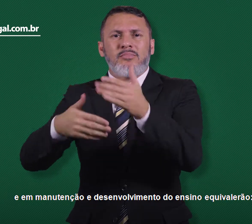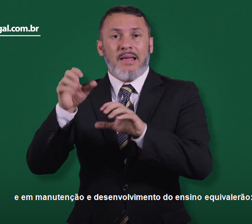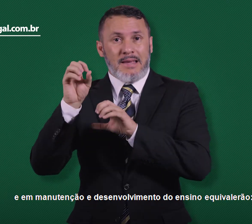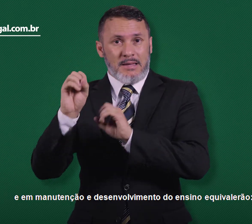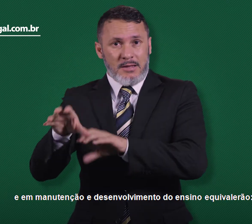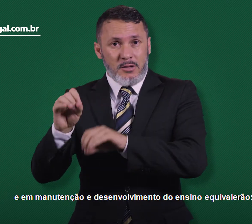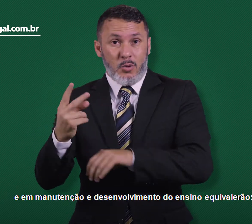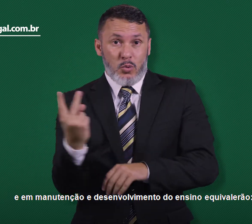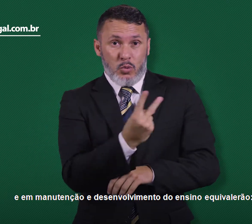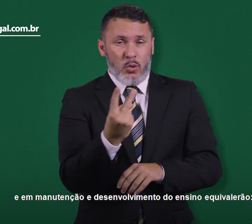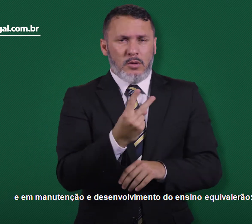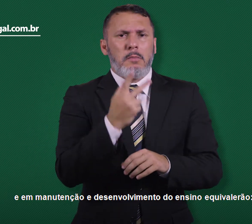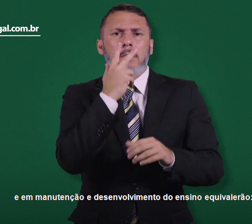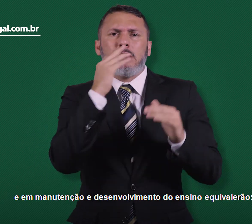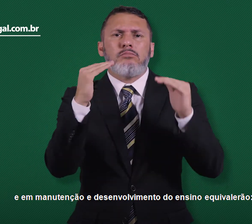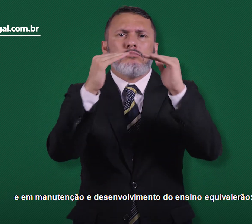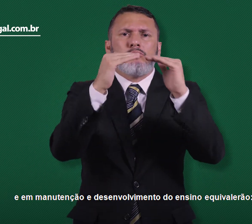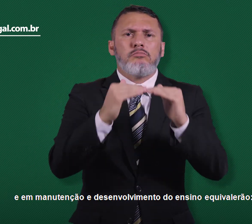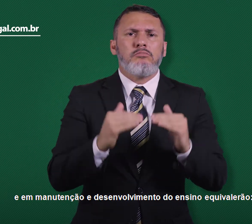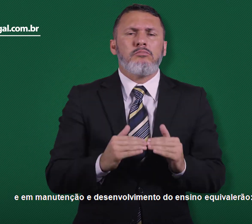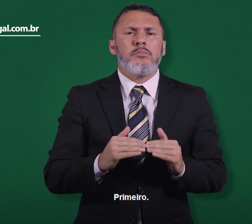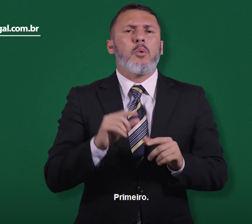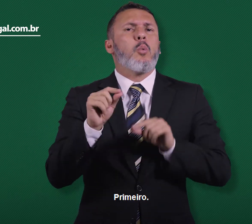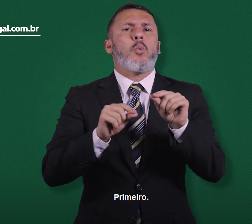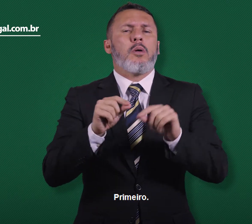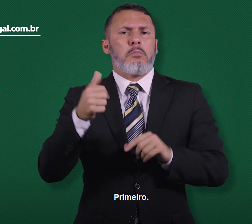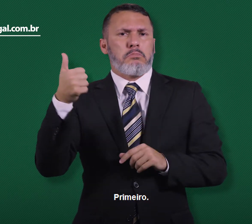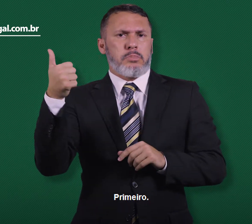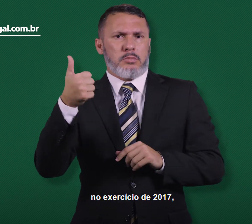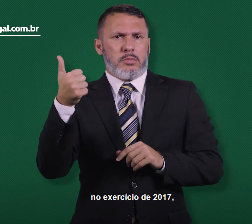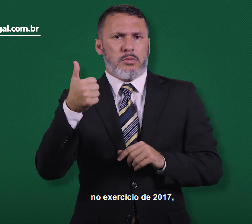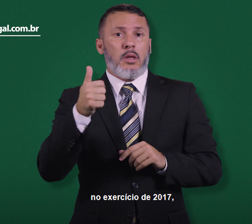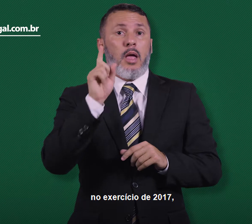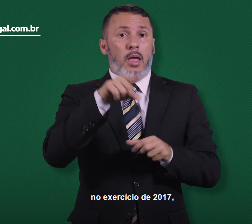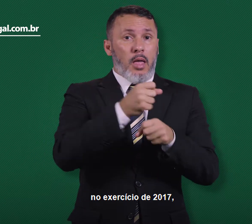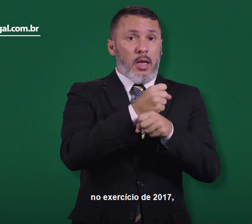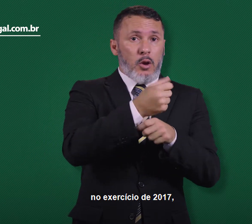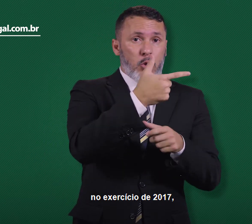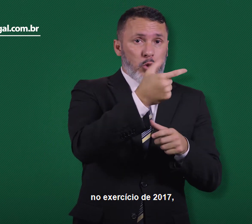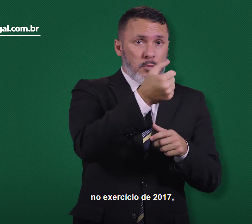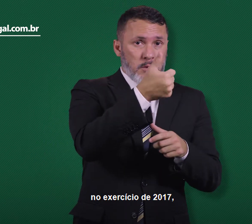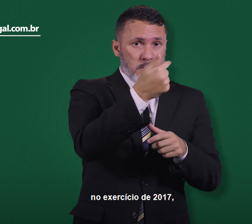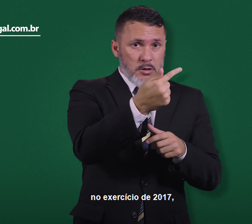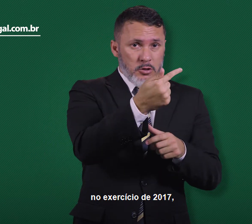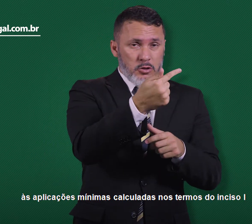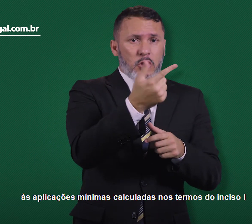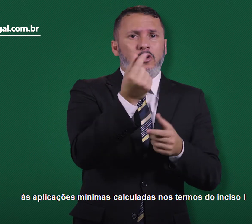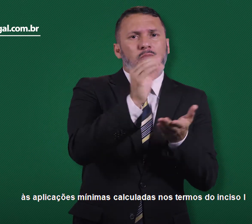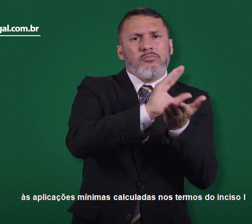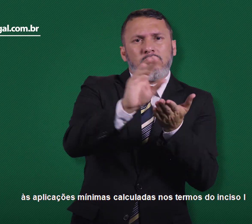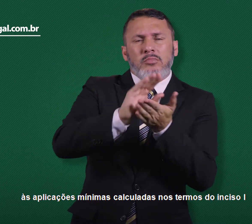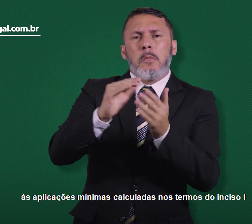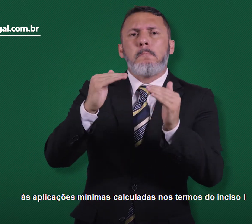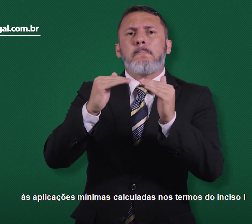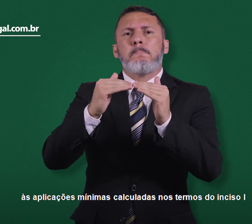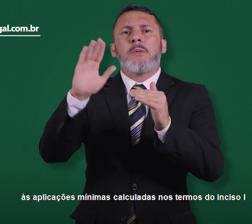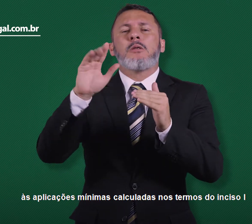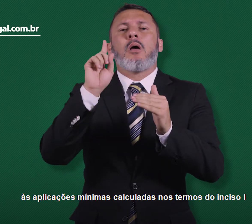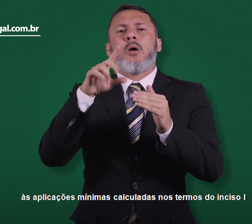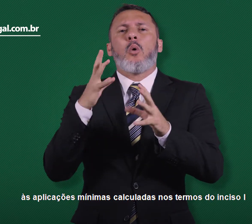do ensino equivalerão: primeiro, no exercício de 2017, as aplicações mínimas calculadas